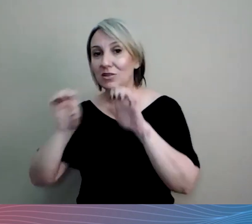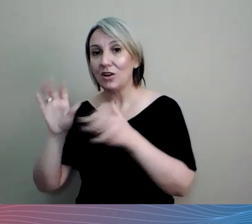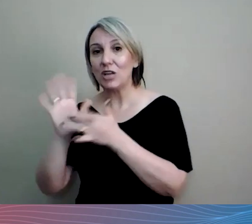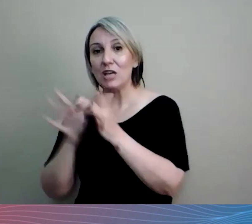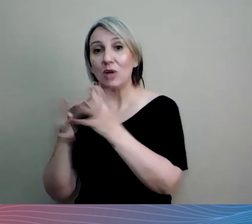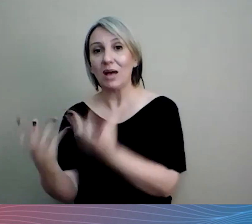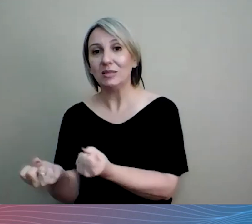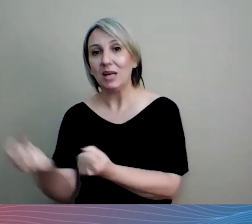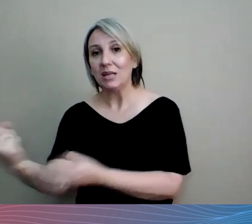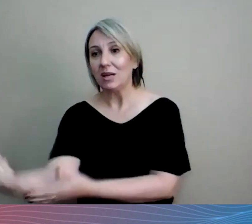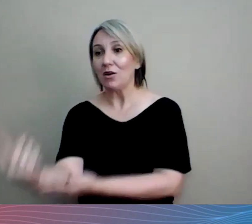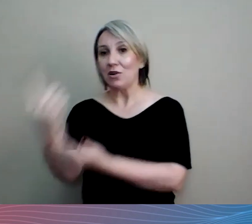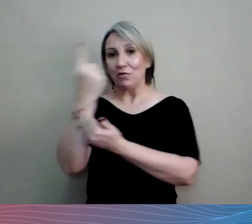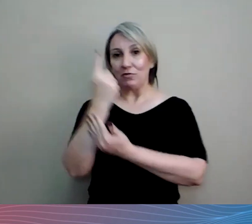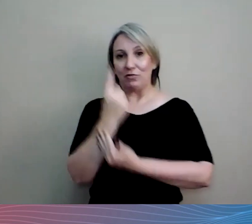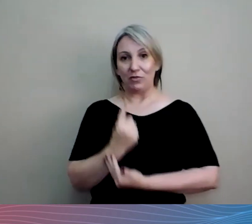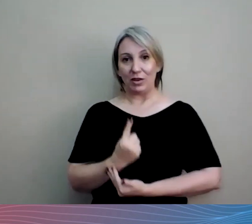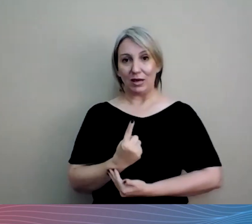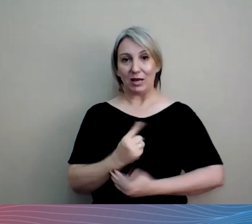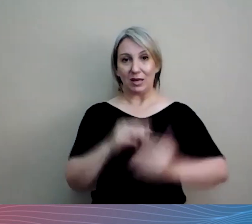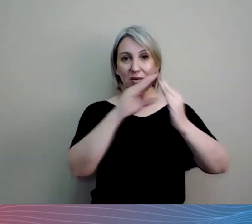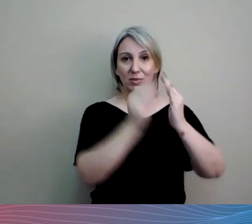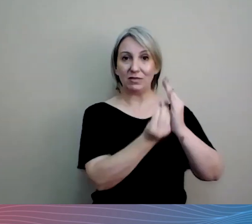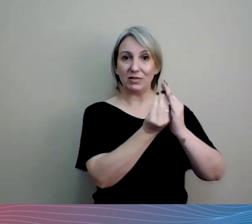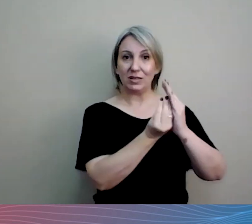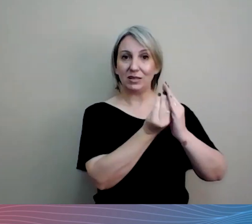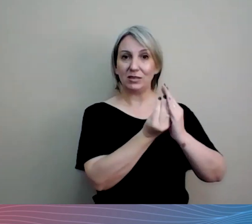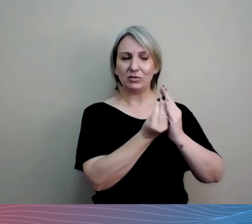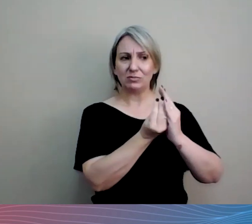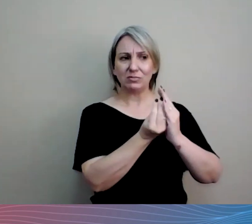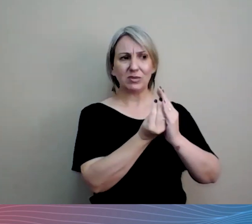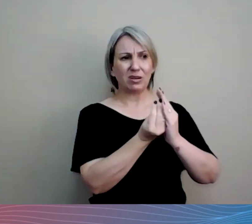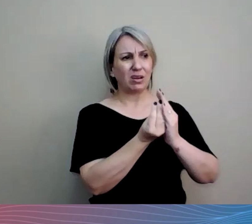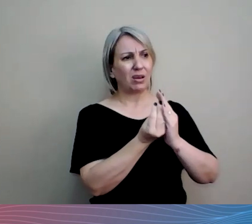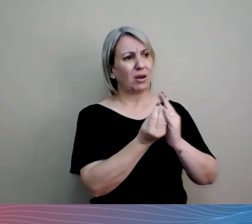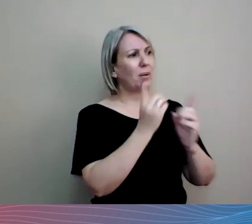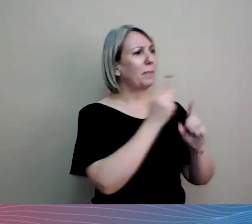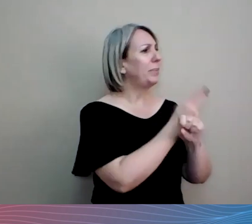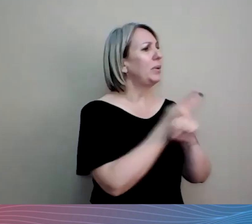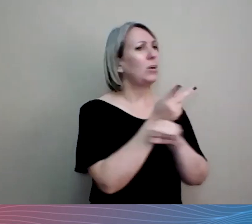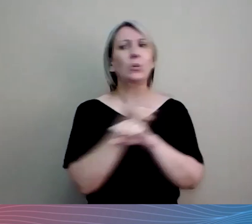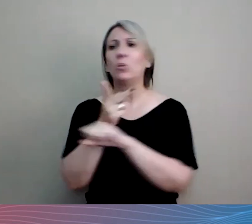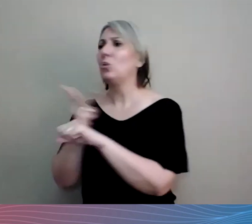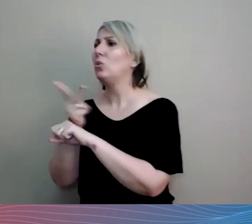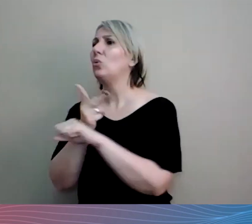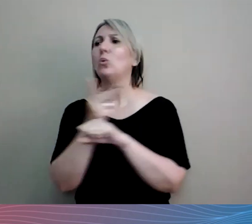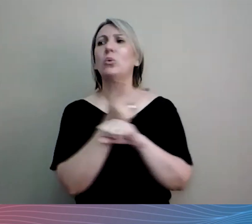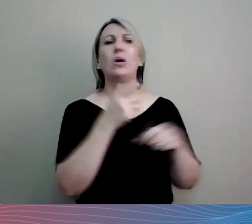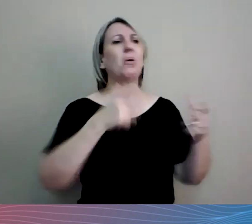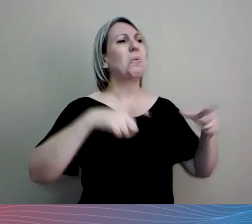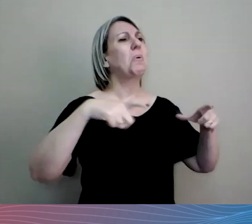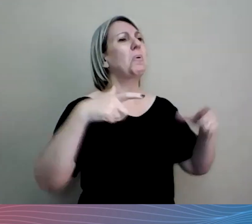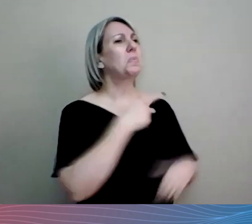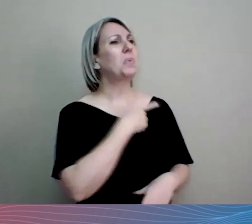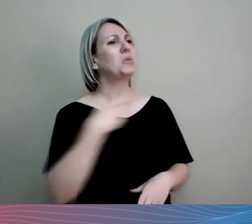um pastor, né, para fazer esse tipo de coisa para ele, não é isso? Para ele continuar vivendo a vidinha dele, certo? E com relação a Deus, no